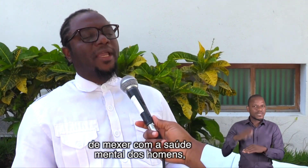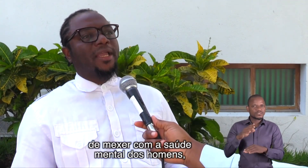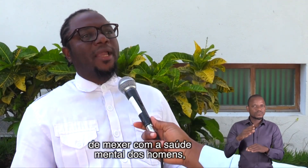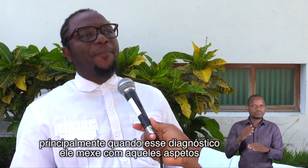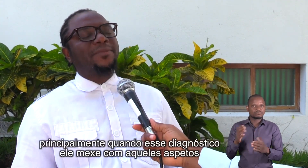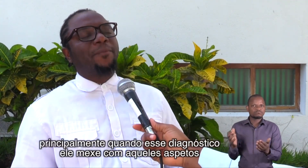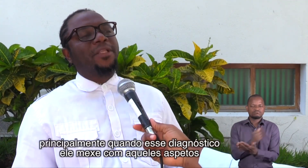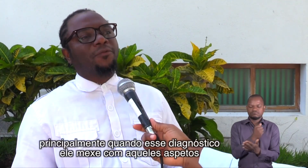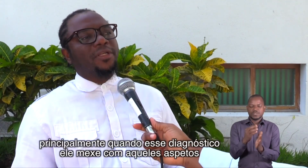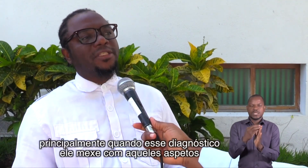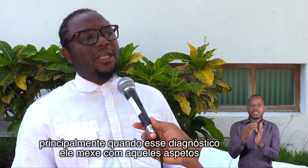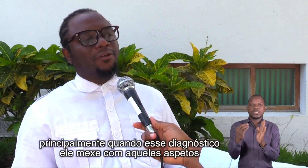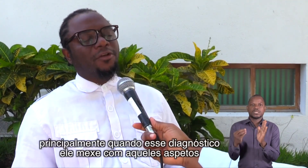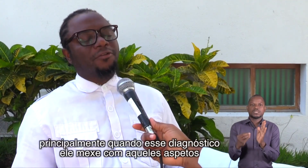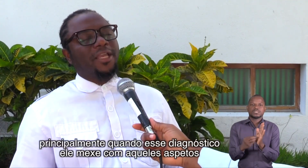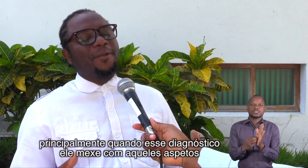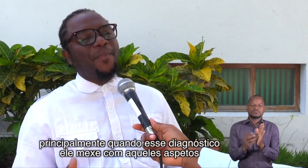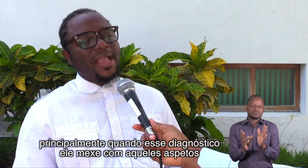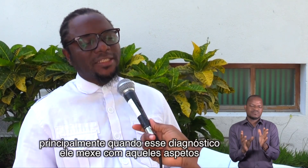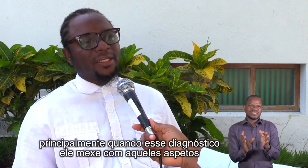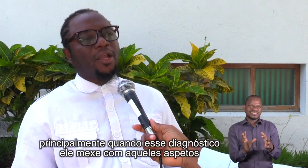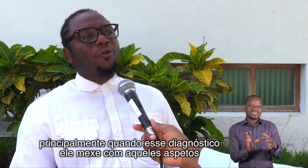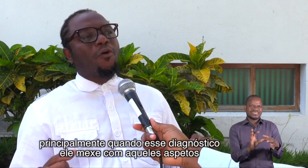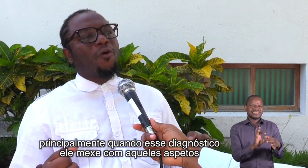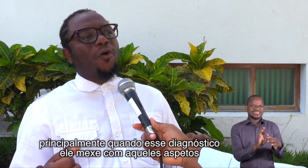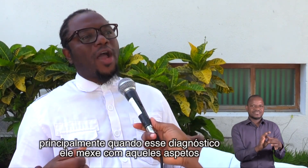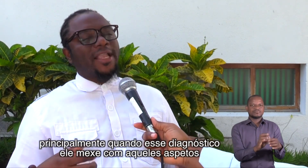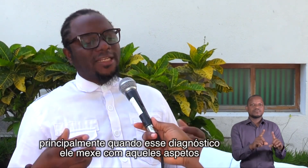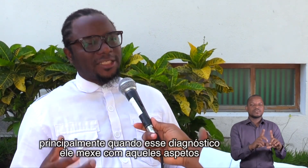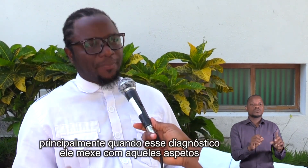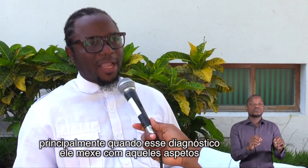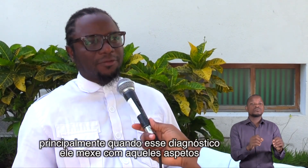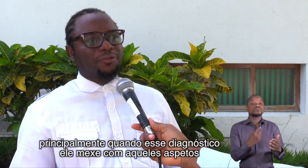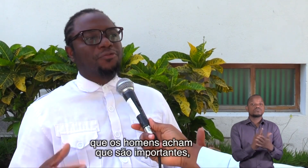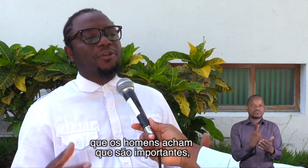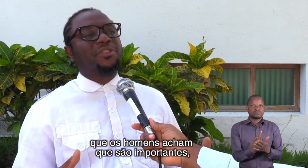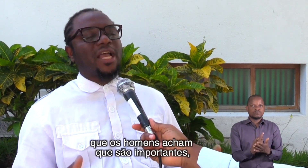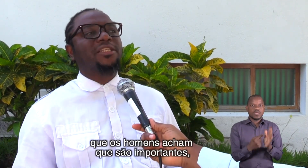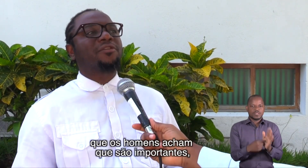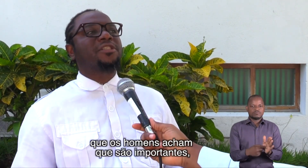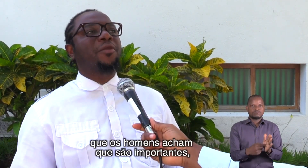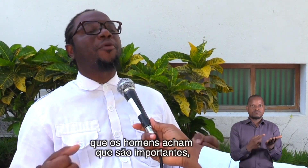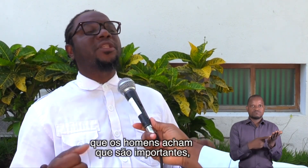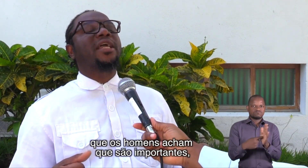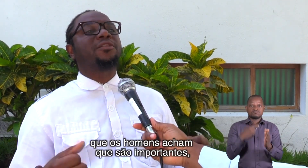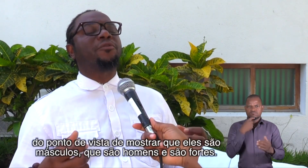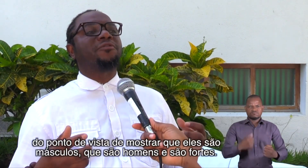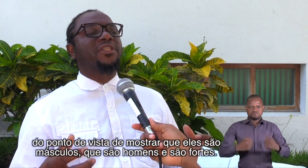porque principalmente quando esse diagnóstico ele mexe com aqueles aspectos que os homens acham que são importantes do ponto de vista